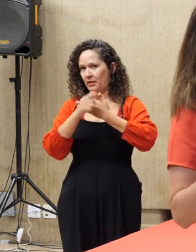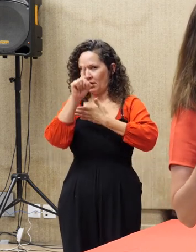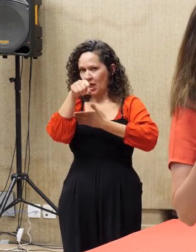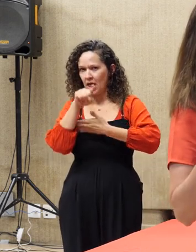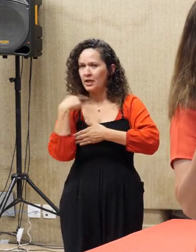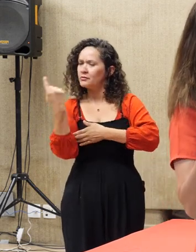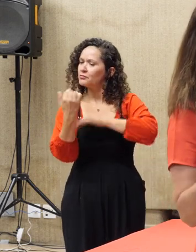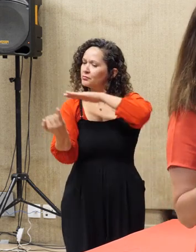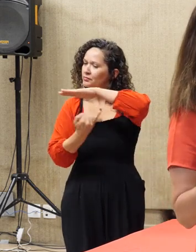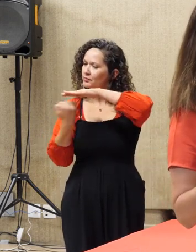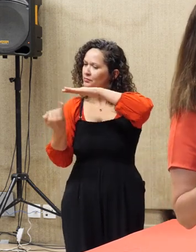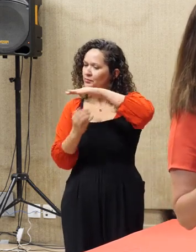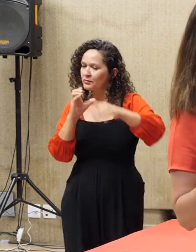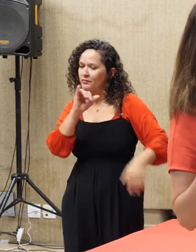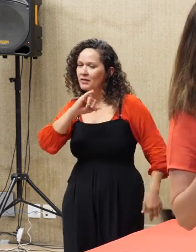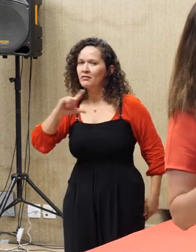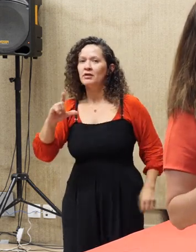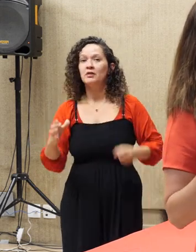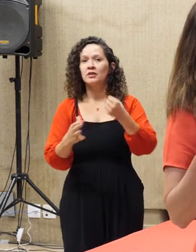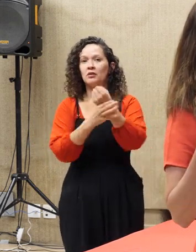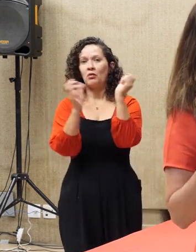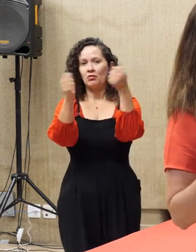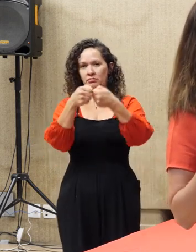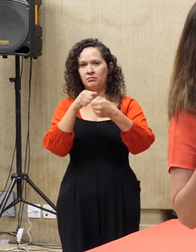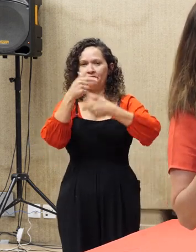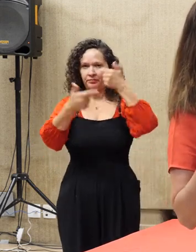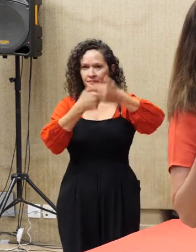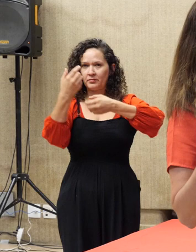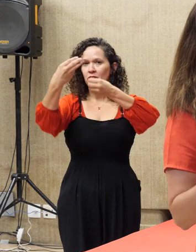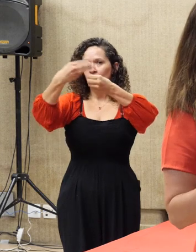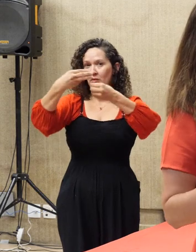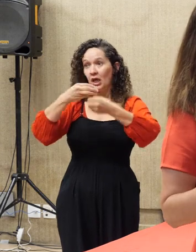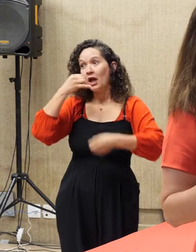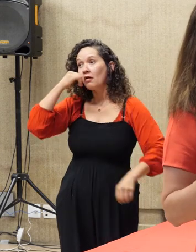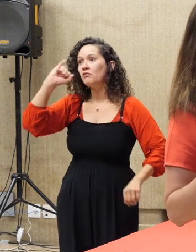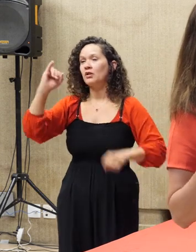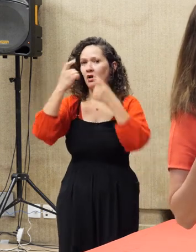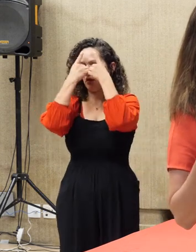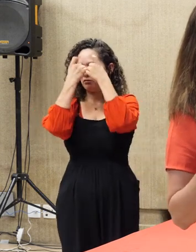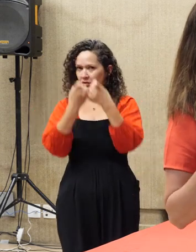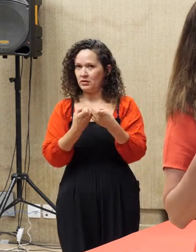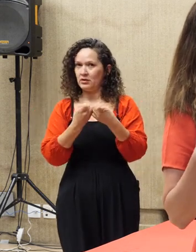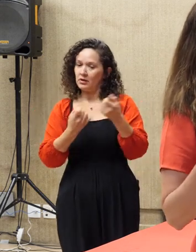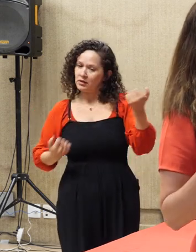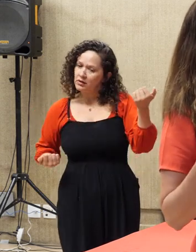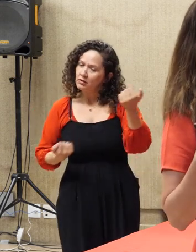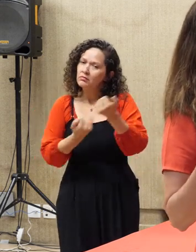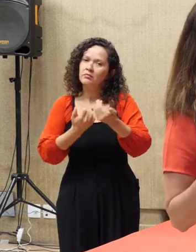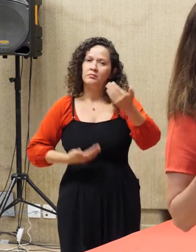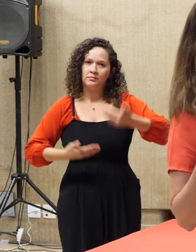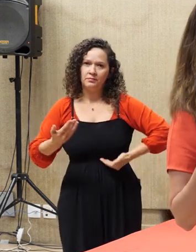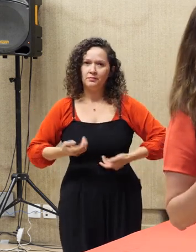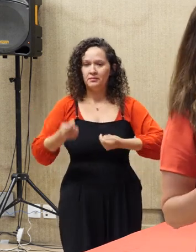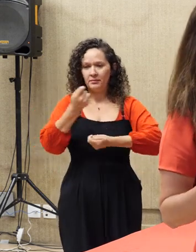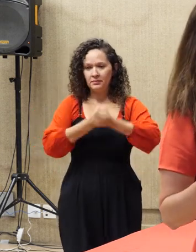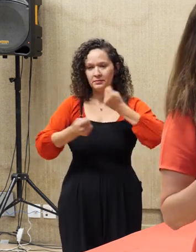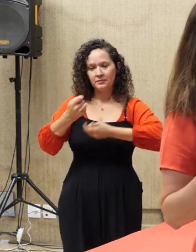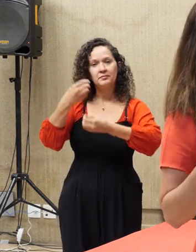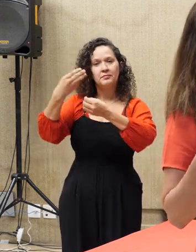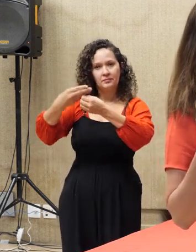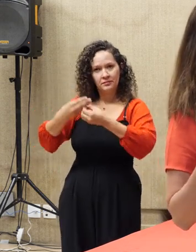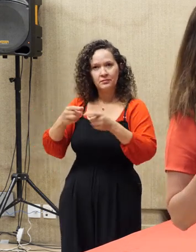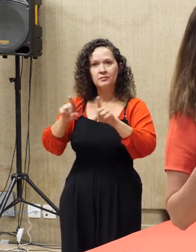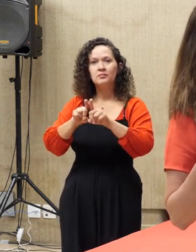é ser uma instituição civil de segurança com competência para atuação municipal preventiva e apoio aos serviços da administração